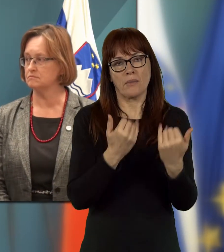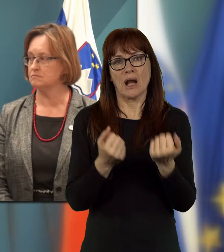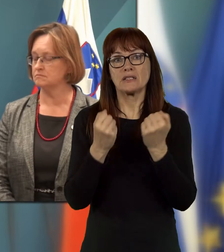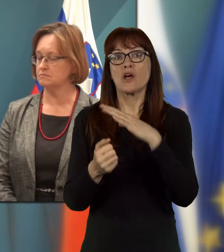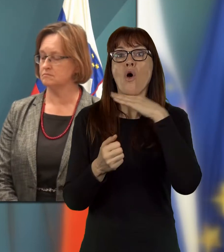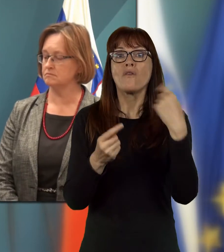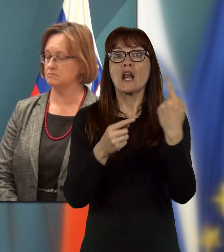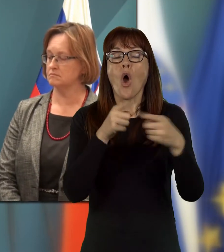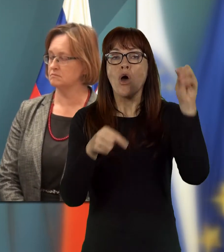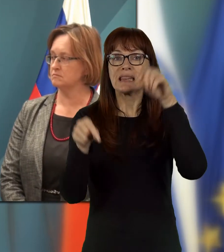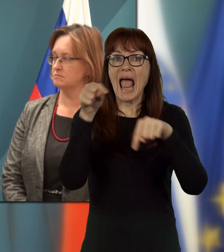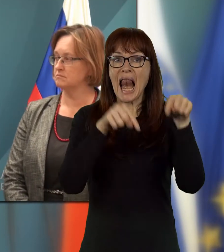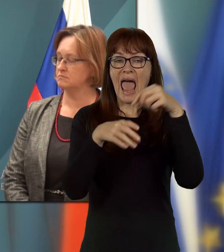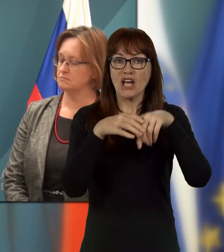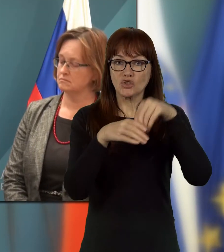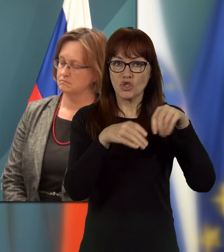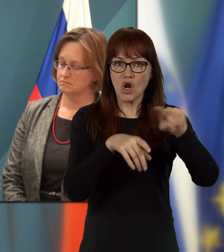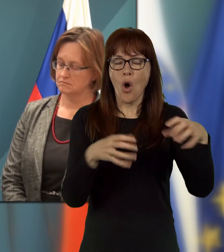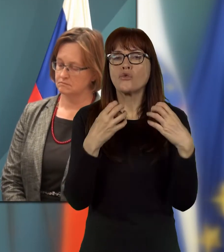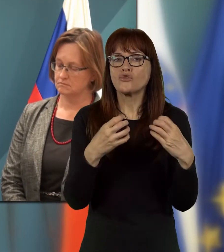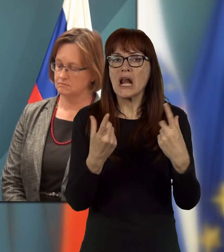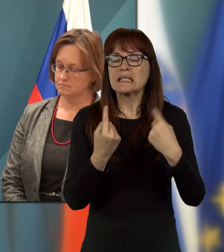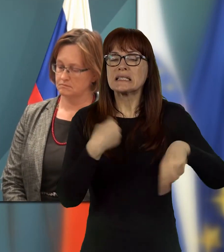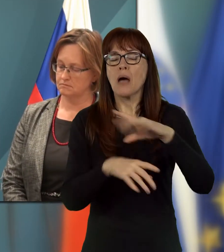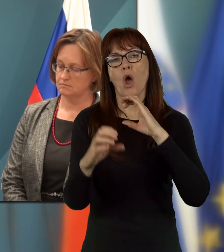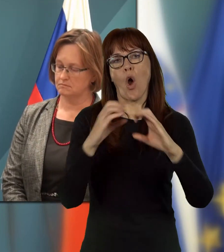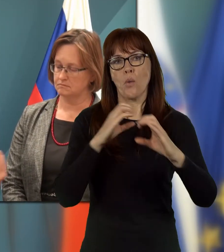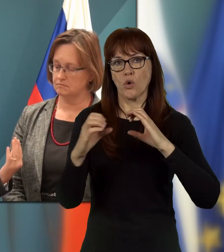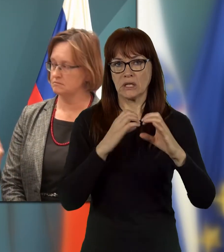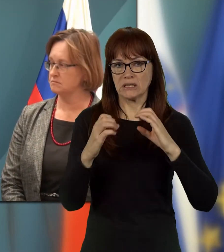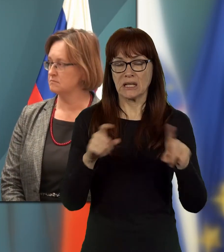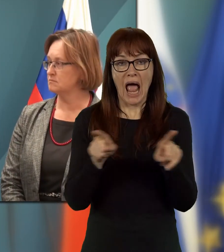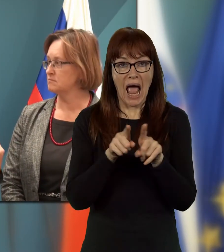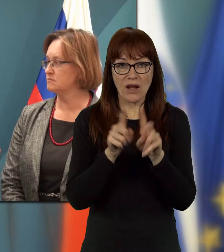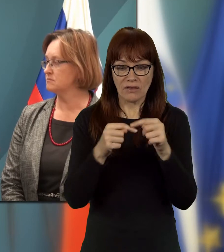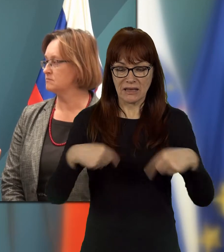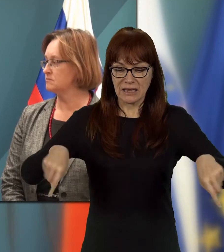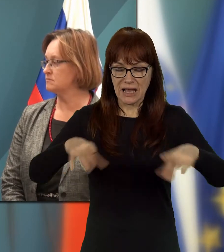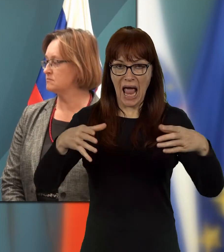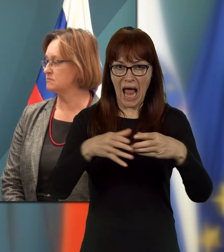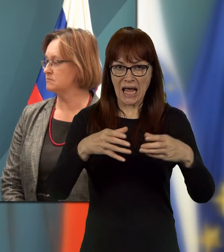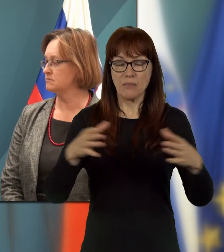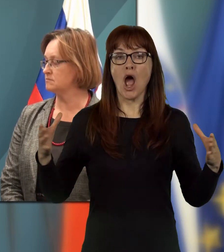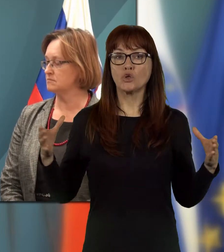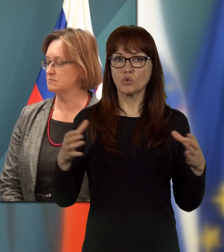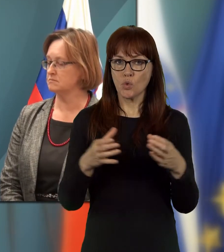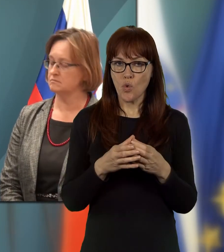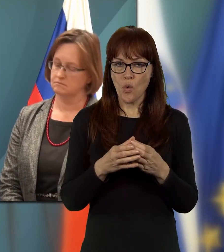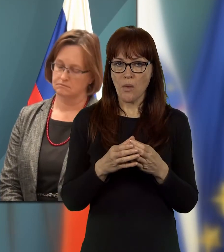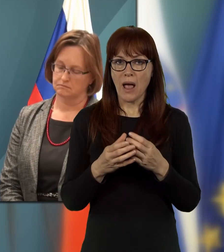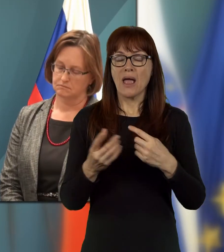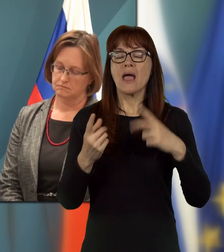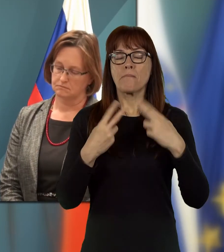povabila, ker zelo veliko deležnikov je želelo z nami komunicirati, tako da smo pač enako v tej ekipi, se pravi